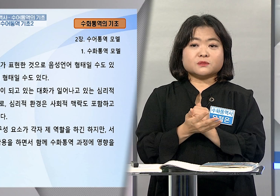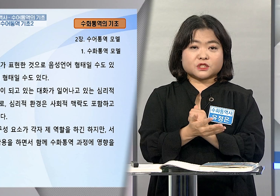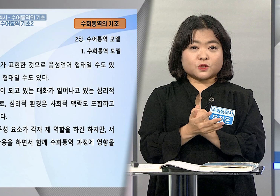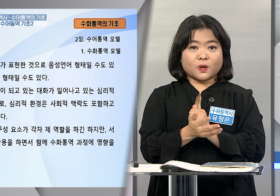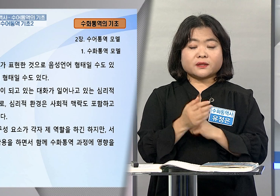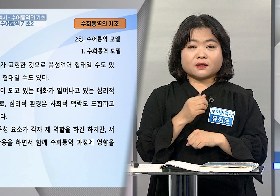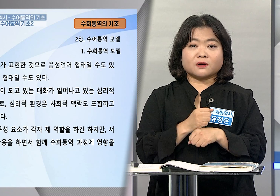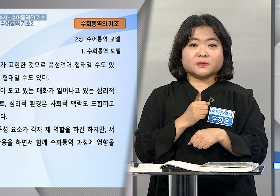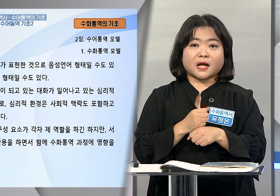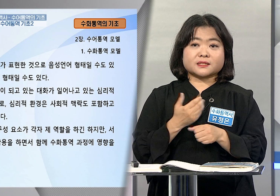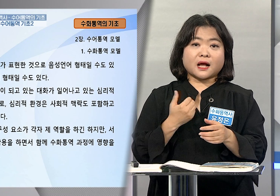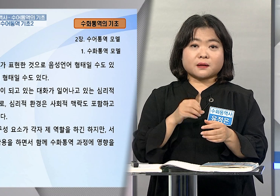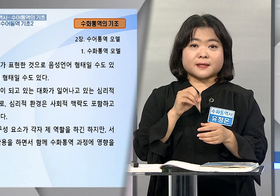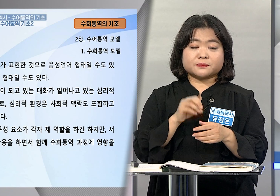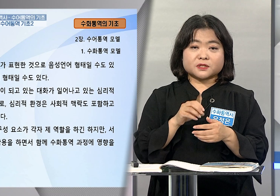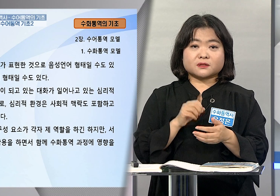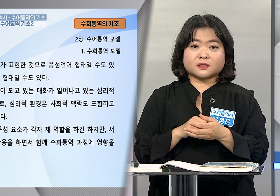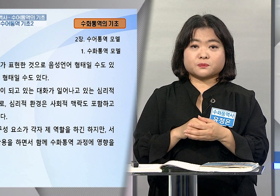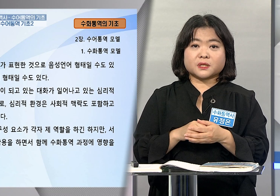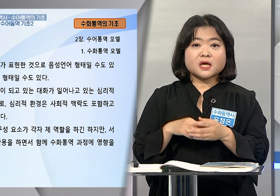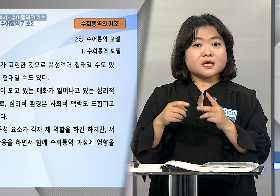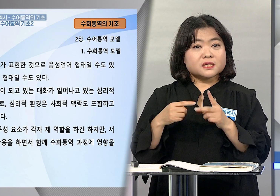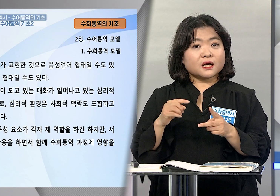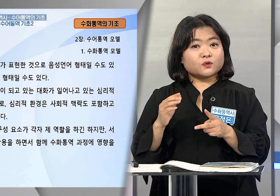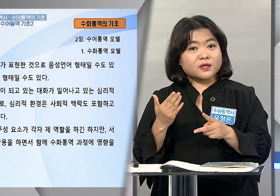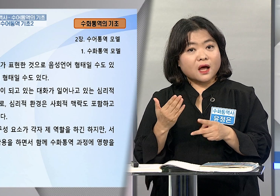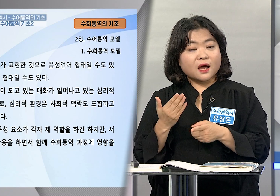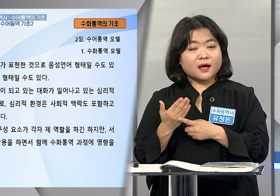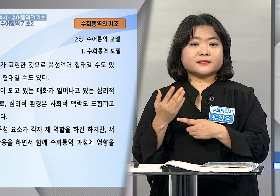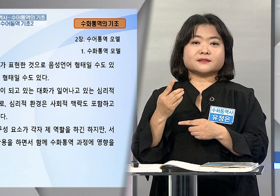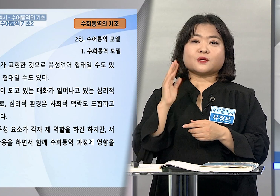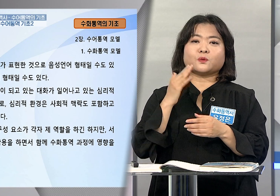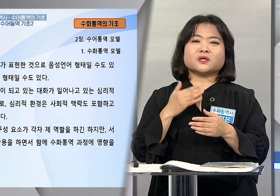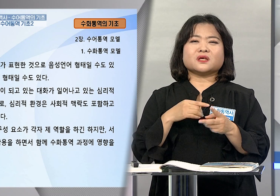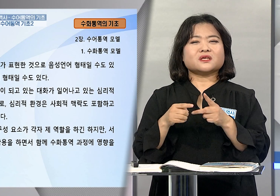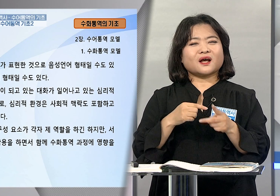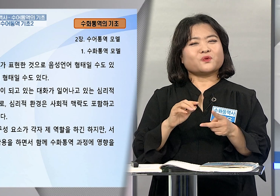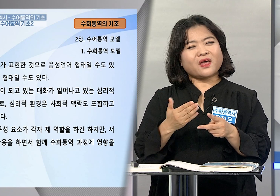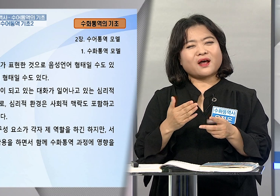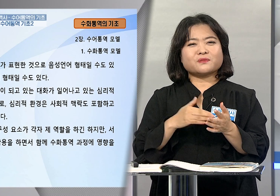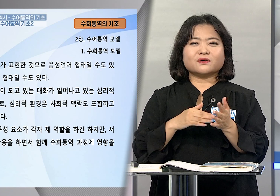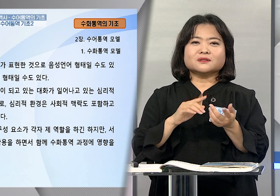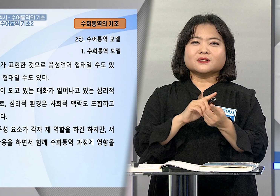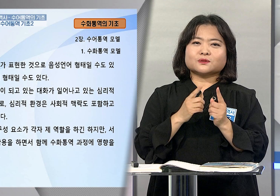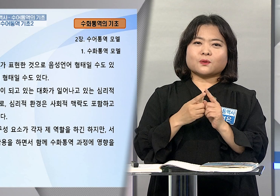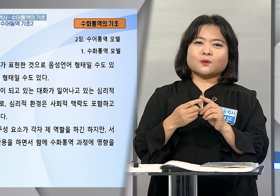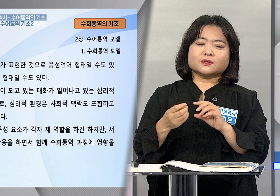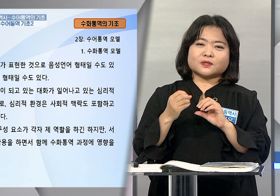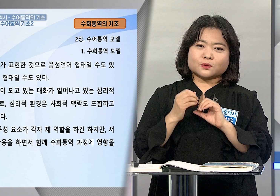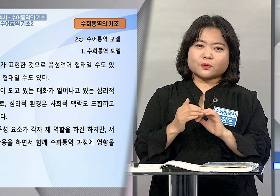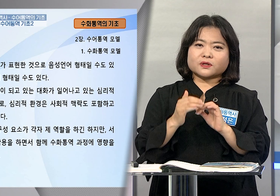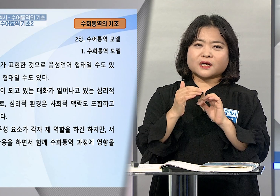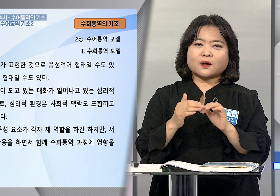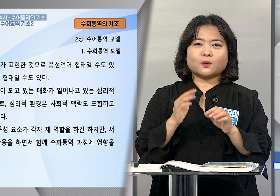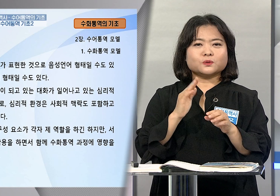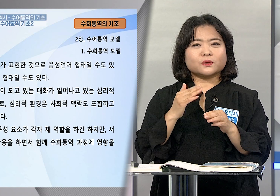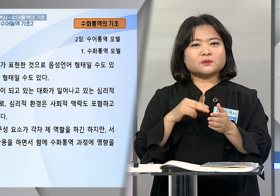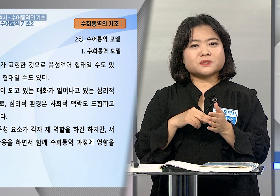미치기도 한다는 겁니다. 제가 아까 말씀드렸다시피 이해가 되냐 했을 때 농인이 이해가 돼 하면 서로 그대로 통역이 가고 농인